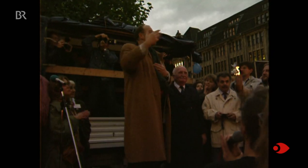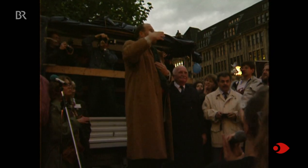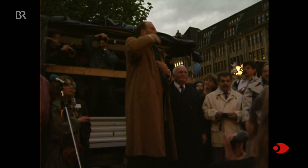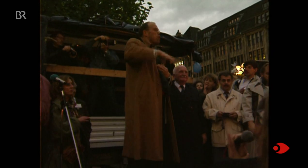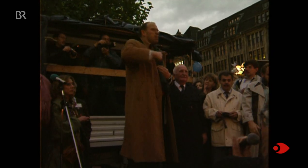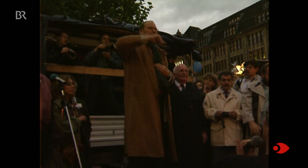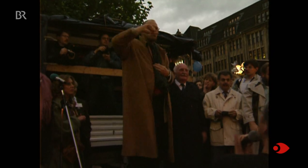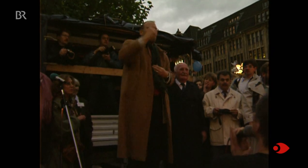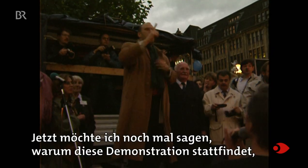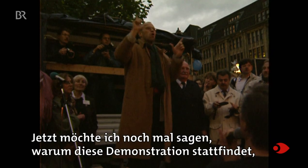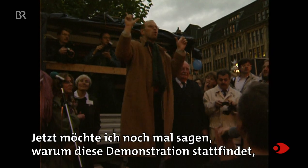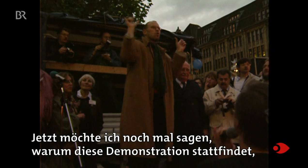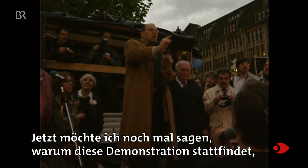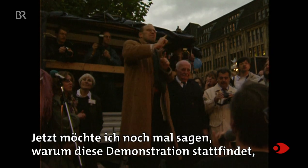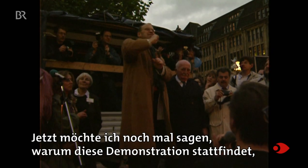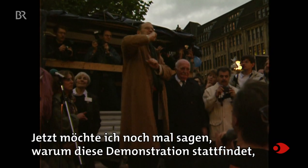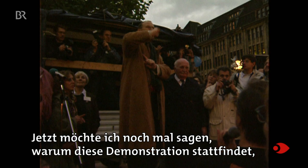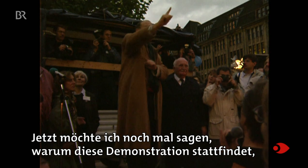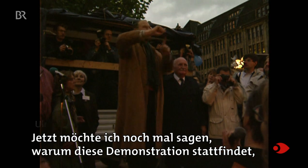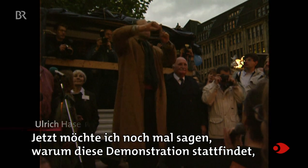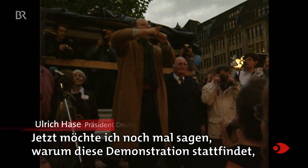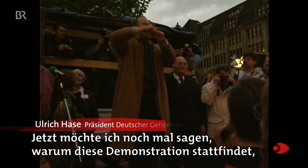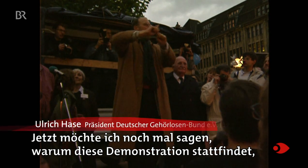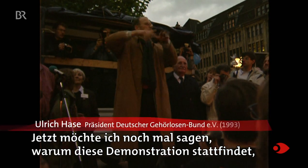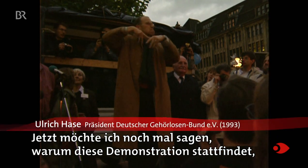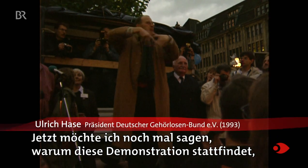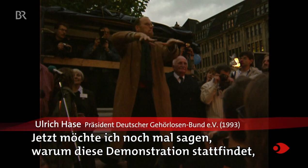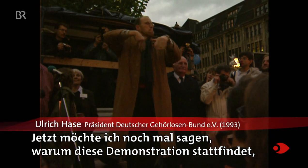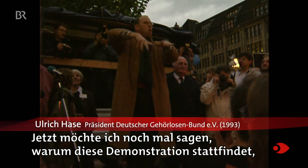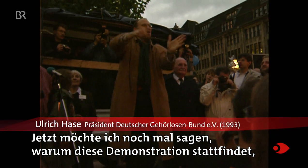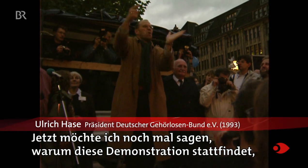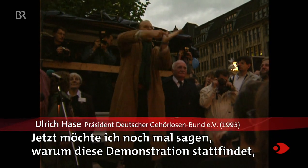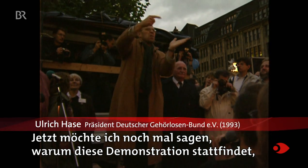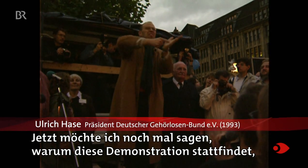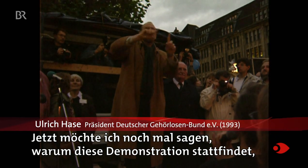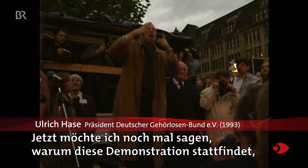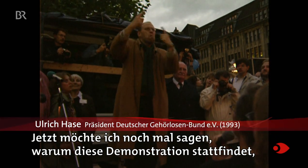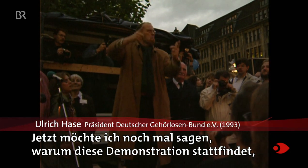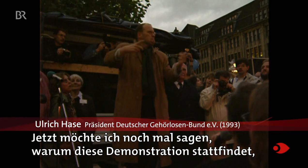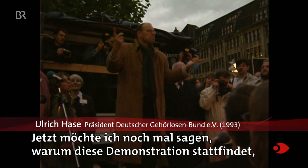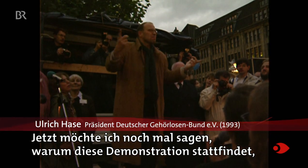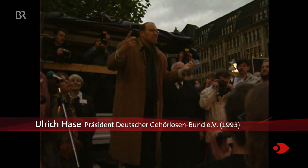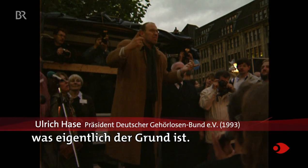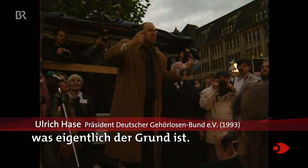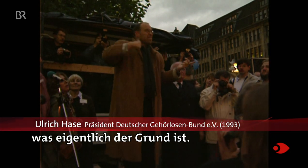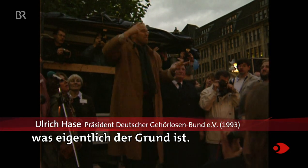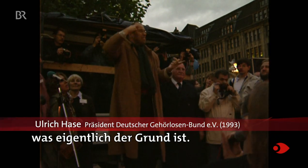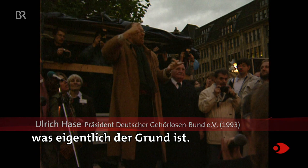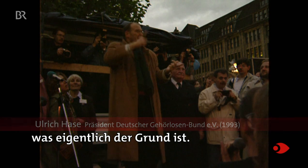Jetzt möchte ich nochmal sagen, warum diese Demonstration stattfindet, was eigentlich der Grund